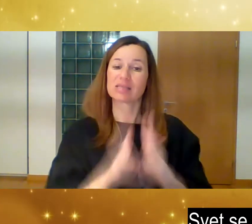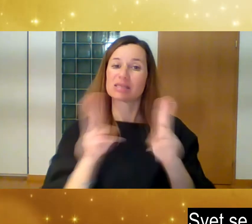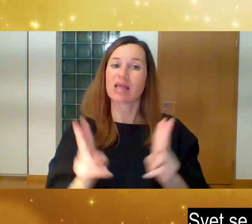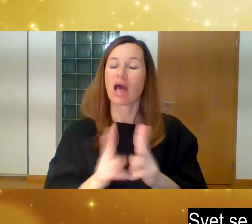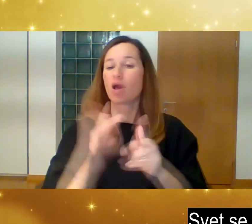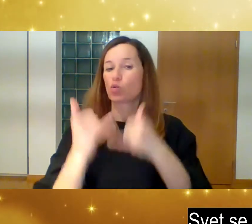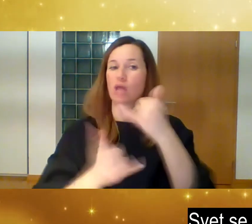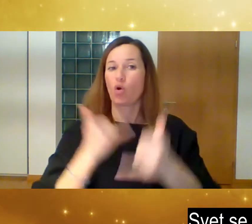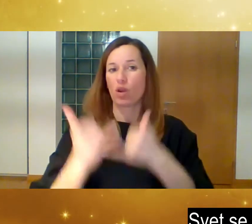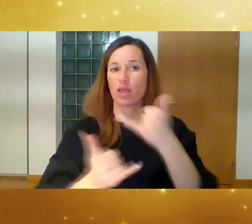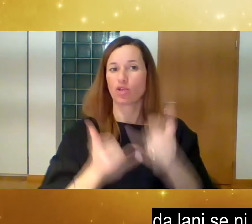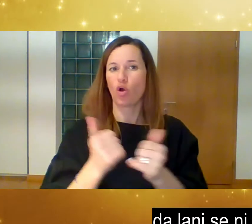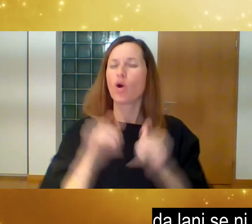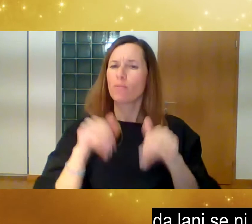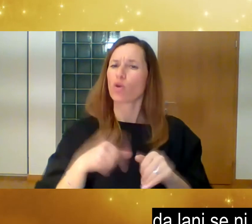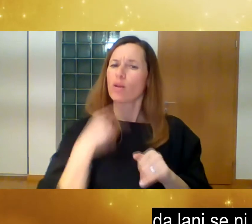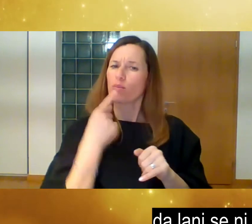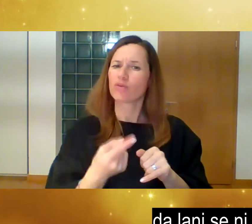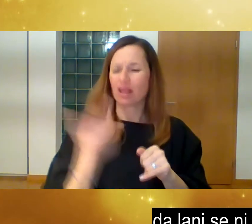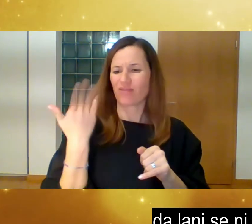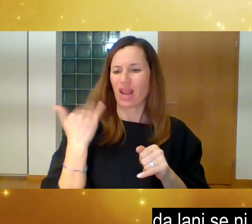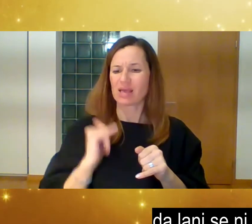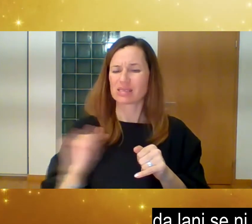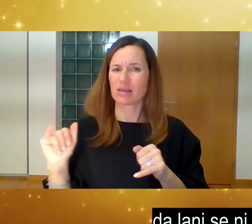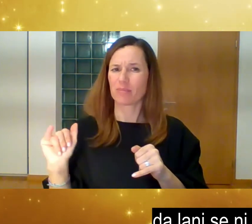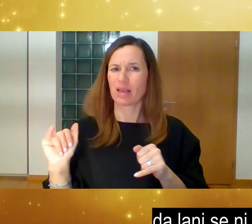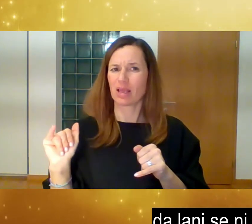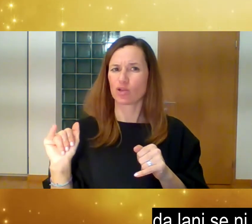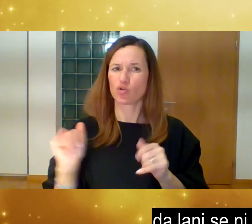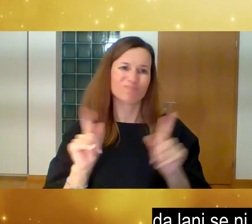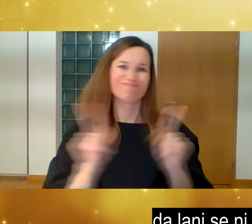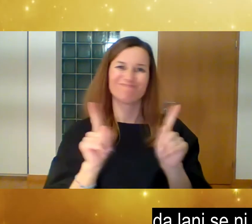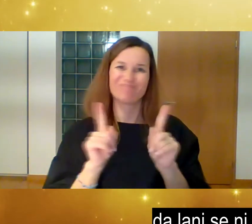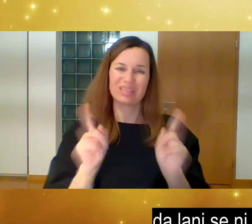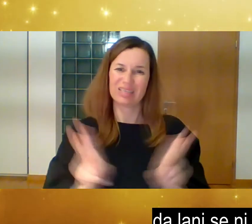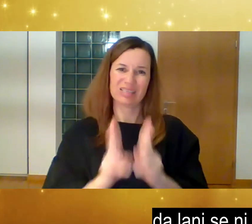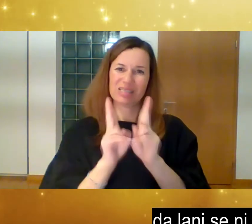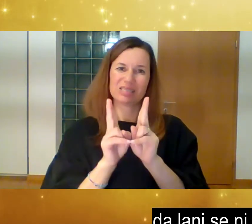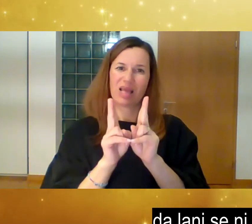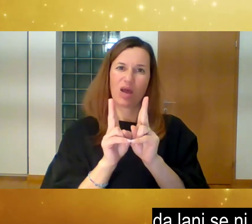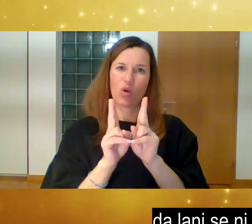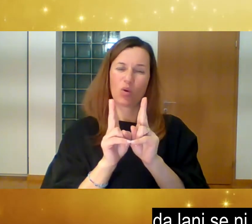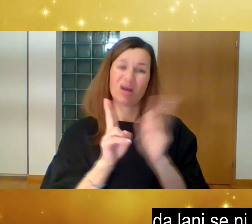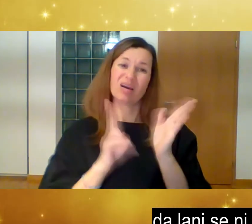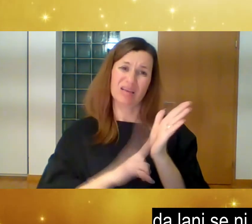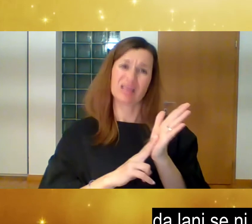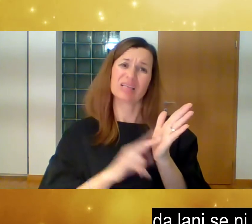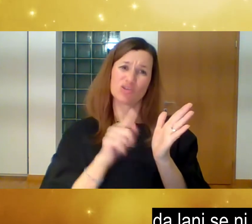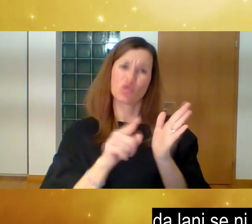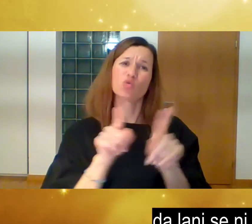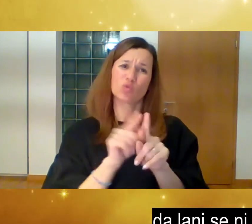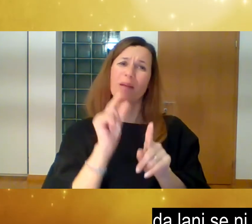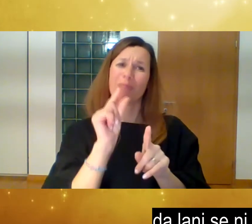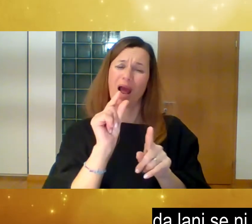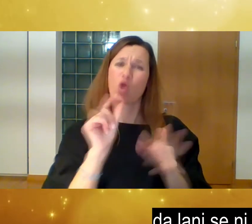leto, moram priznati, da v lanskem letu se ni sestal, res je to malo tudi povezano